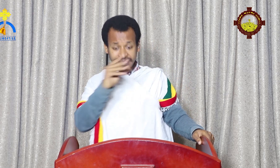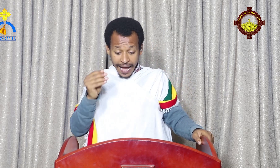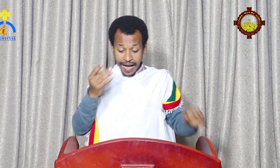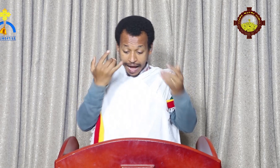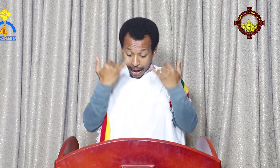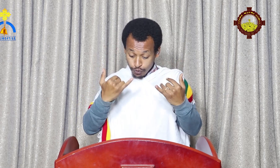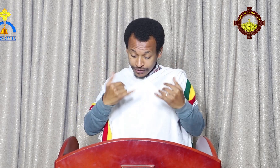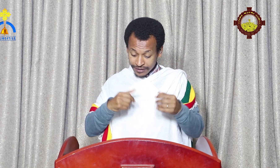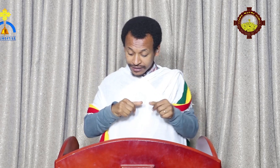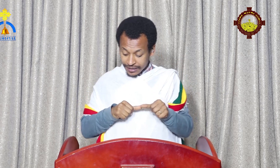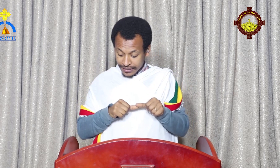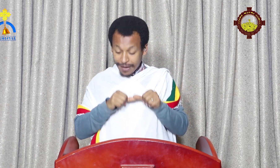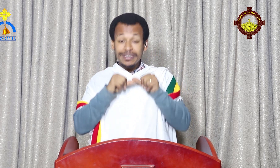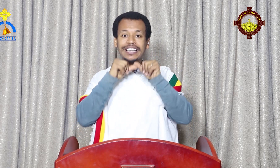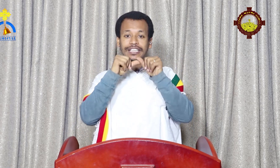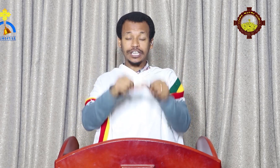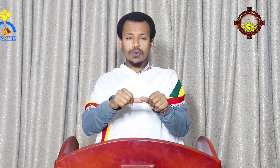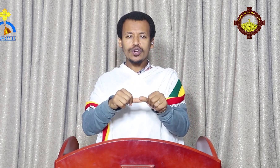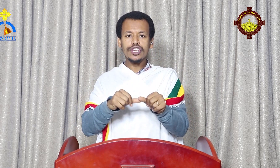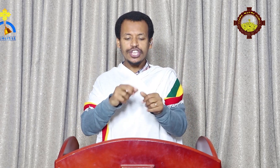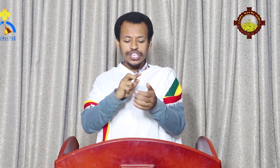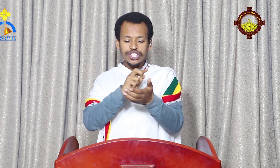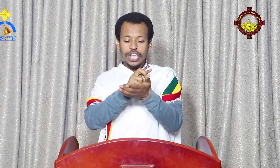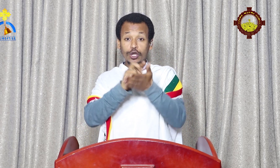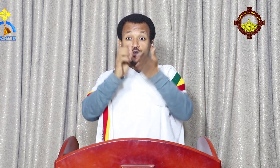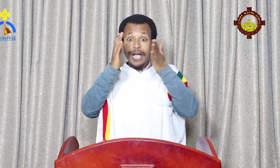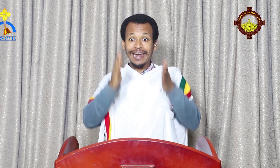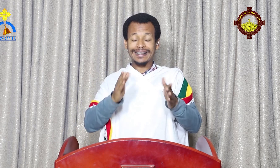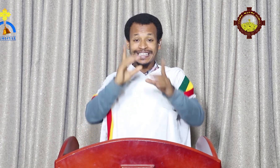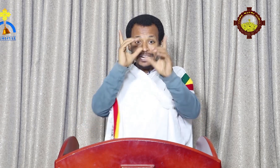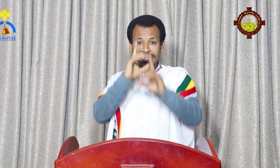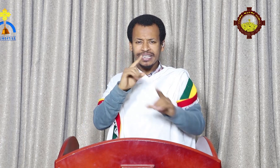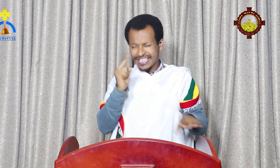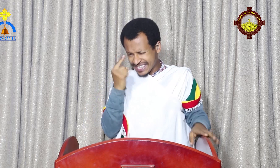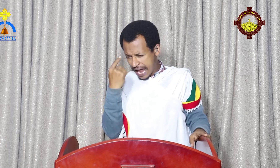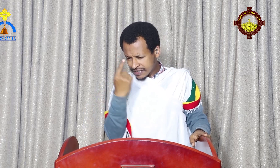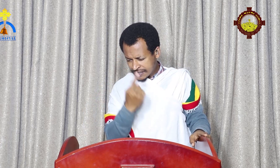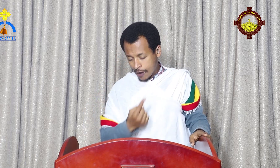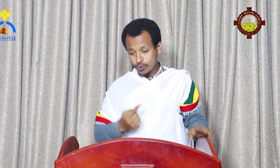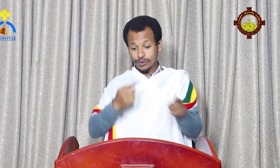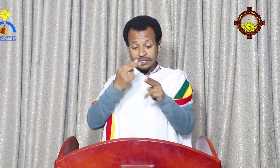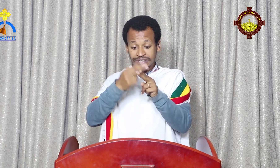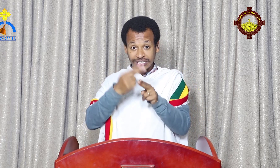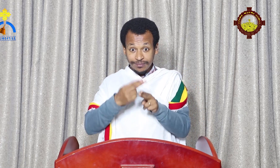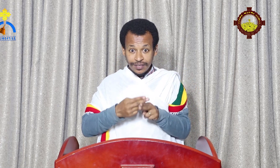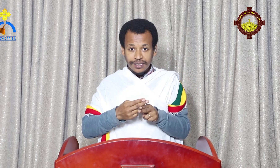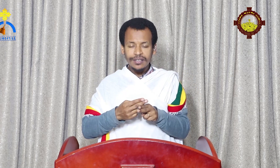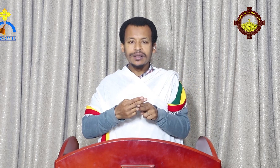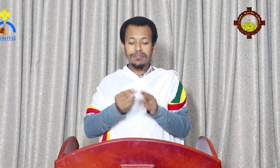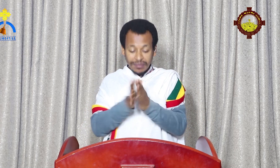እና አሁን የምንቀጥለው የቅዱሳን ክብር እያንዳንዱ ስም